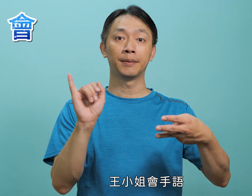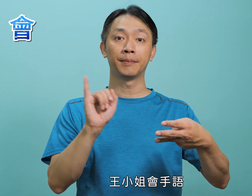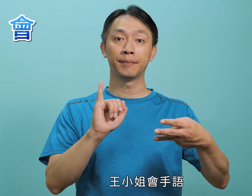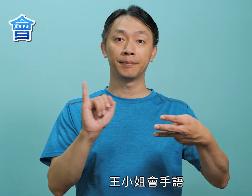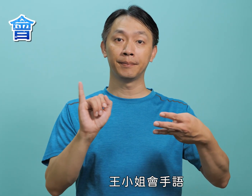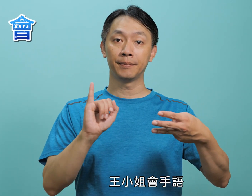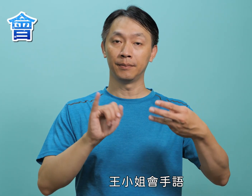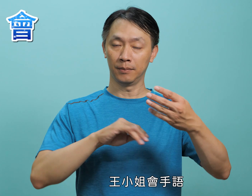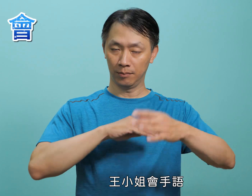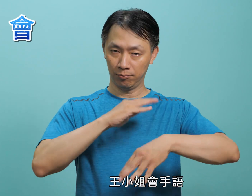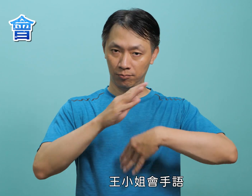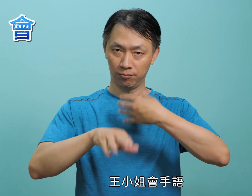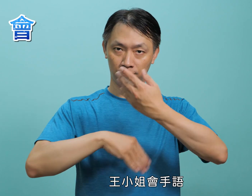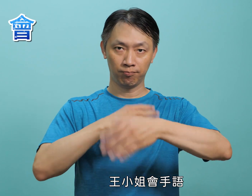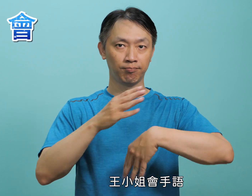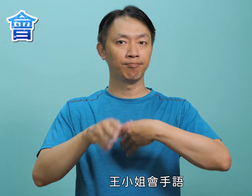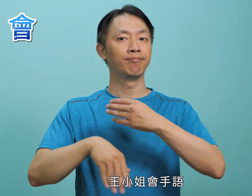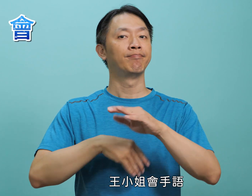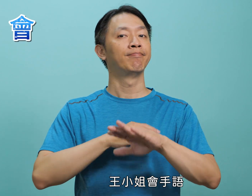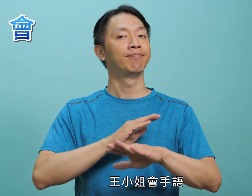王小姐会手语，